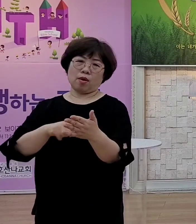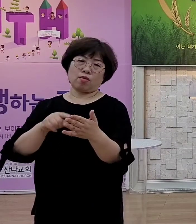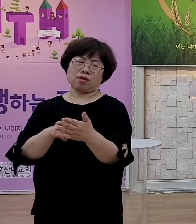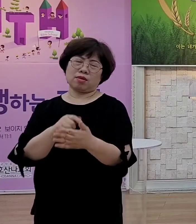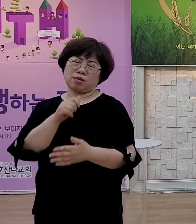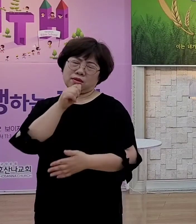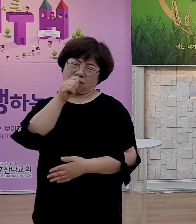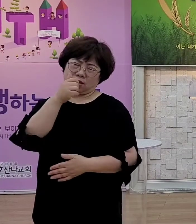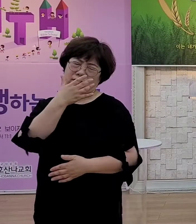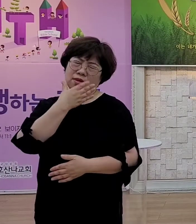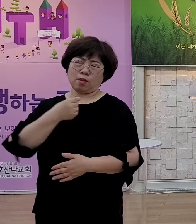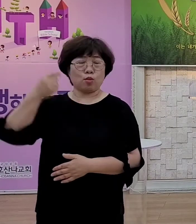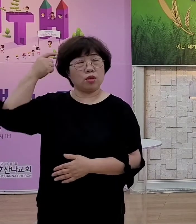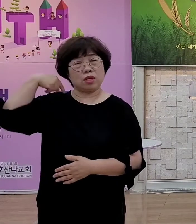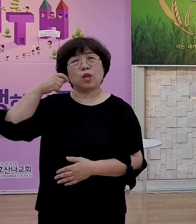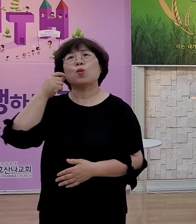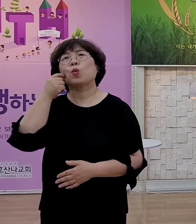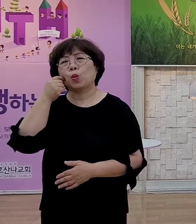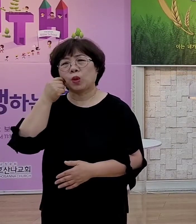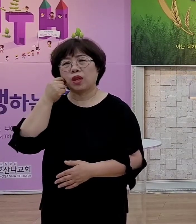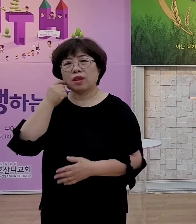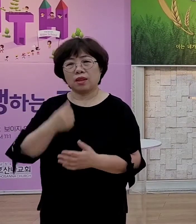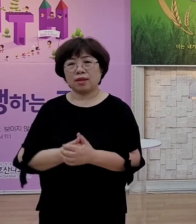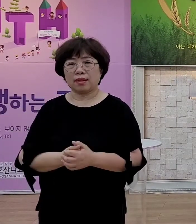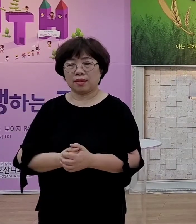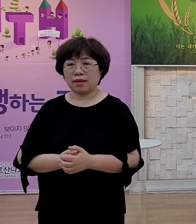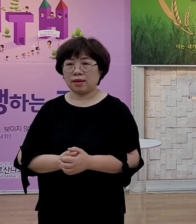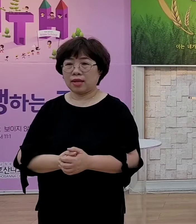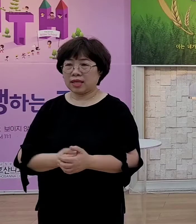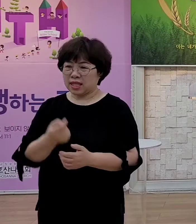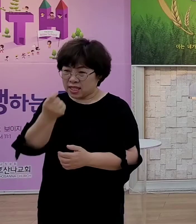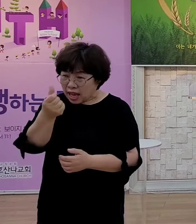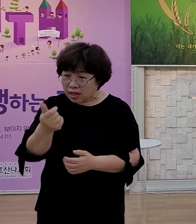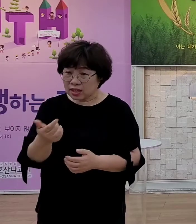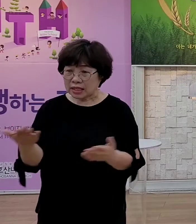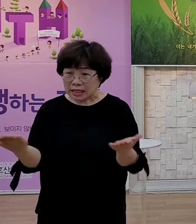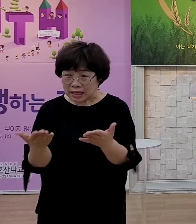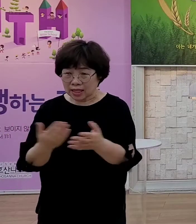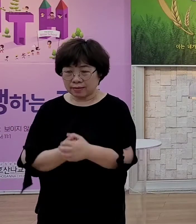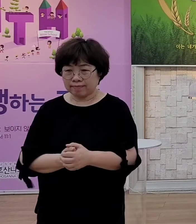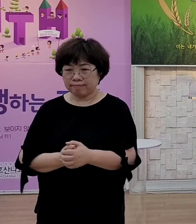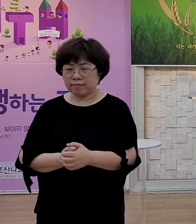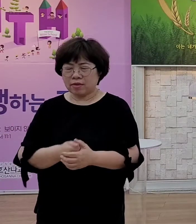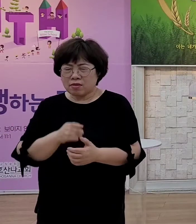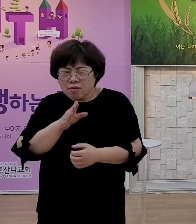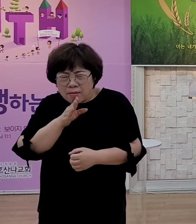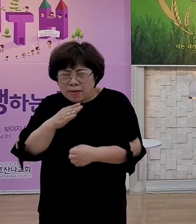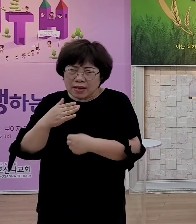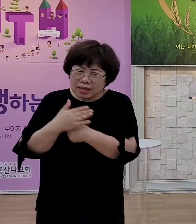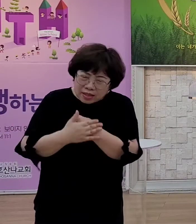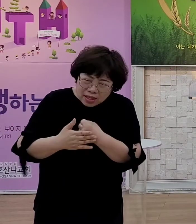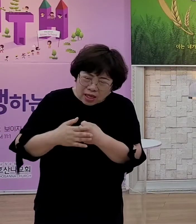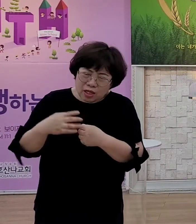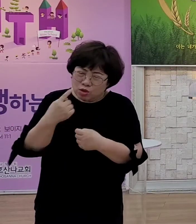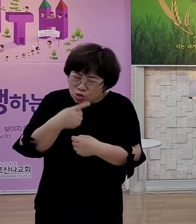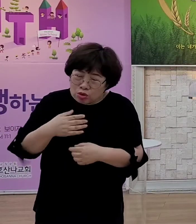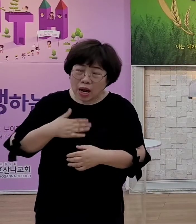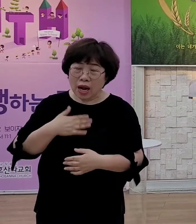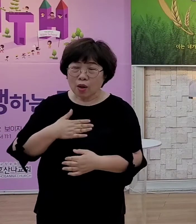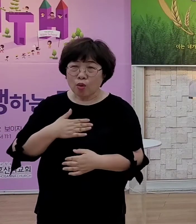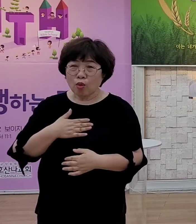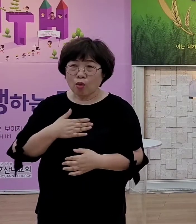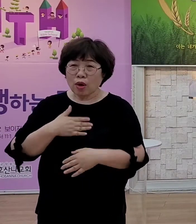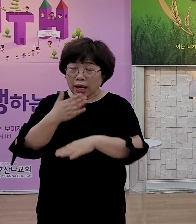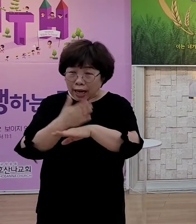절대로 행복을 느낄 수가 없다는 거예요. 작은 것, 정말 이거 은혜인 줄 알고 정말 감사한